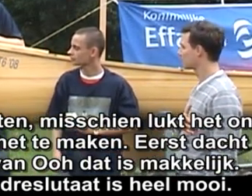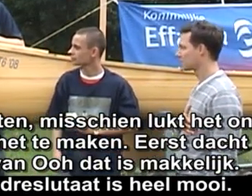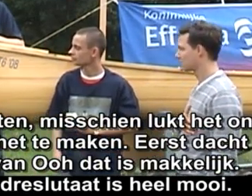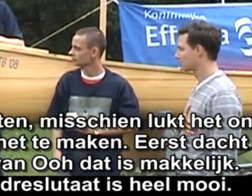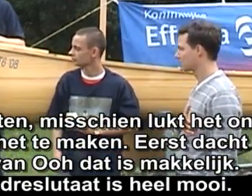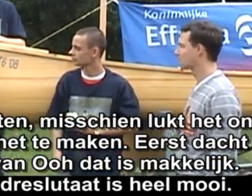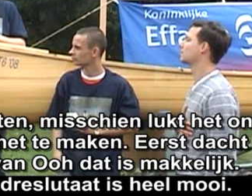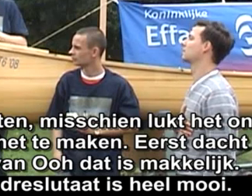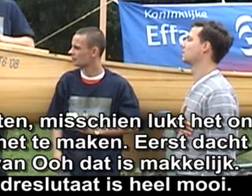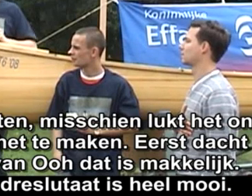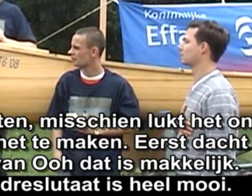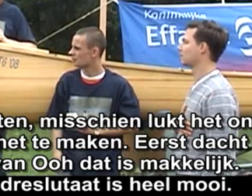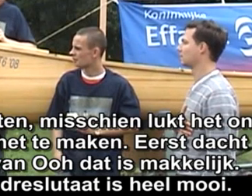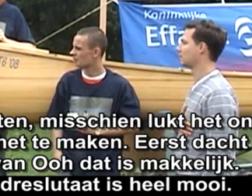gedacht, misschien kunnen we het niet maken,